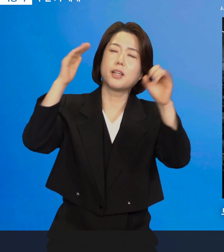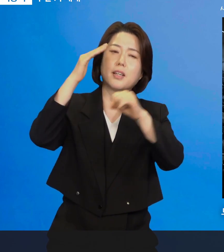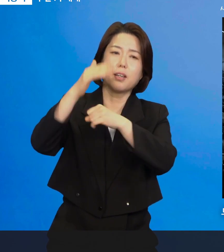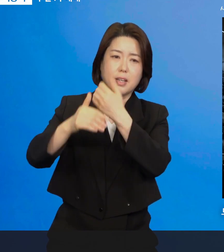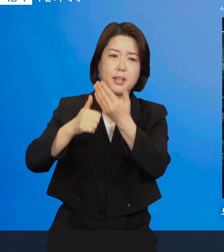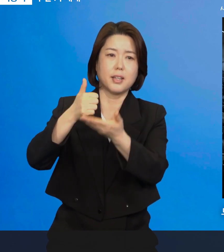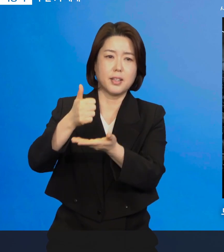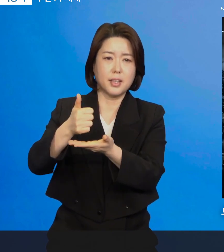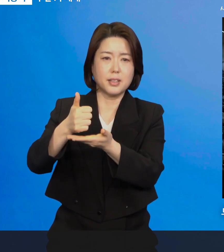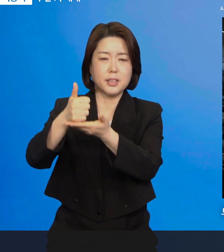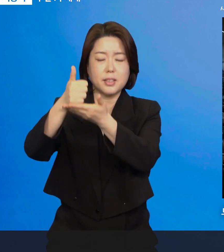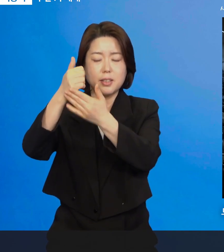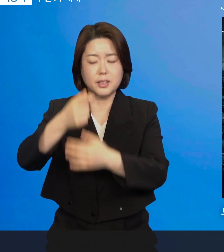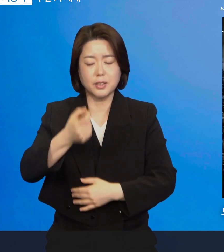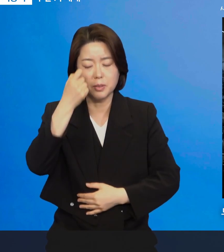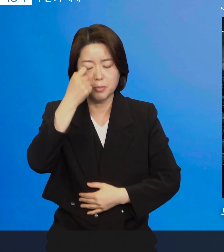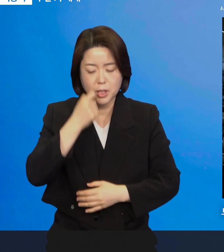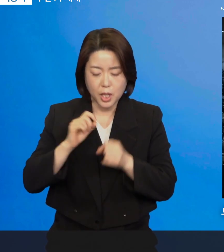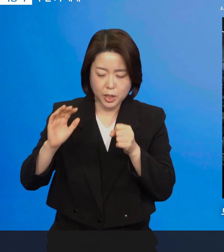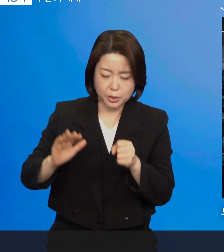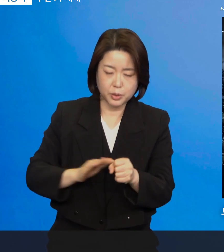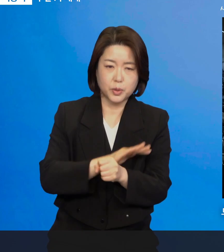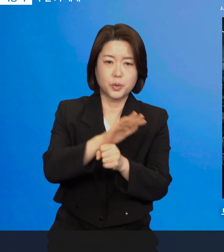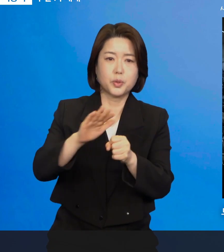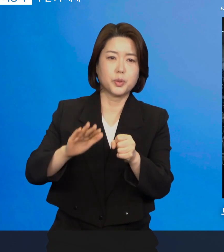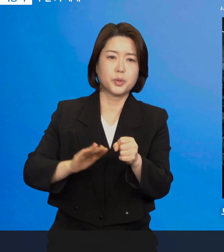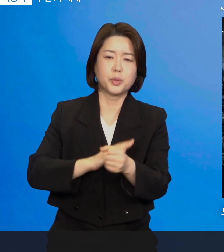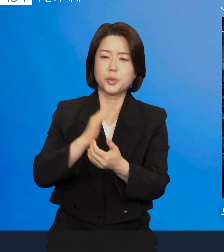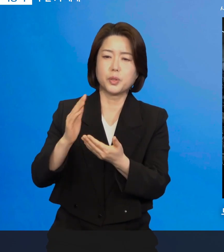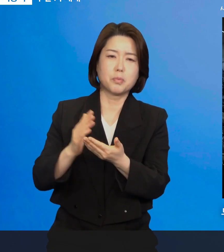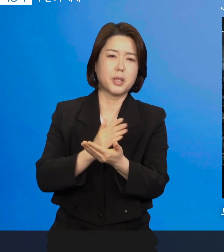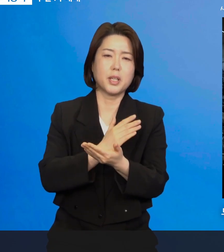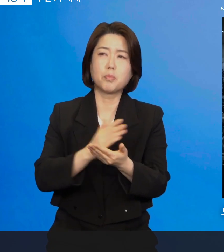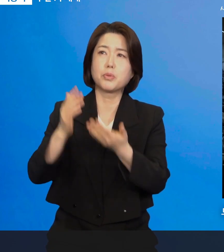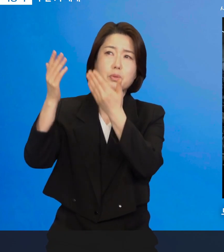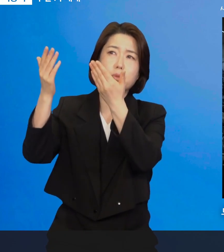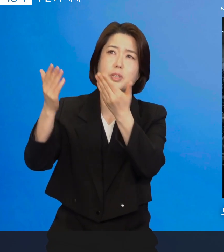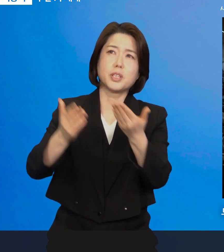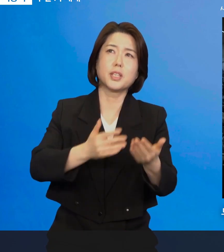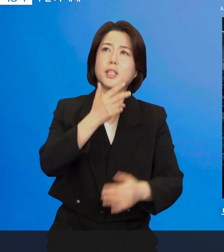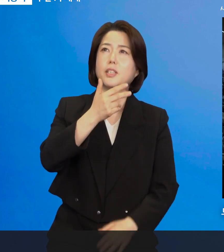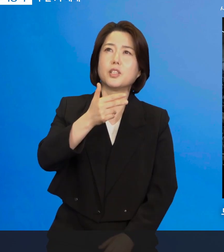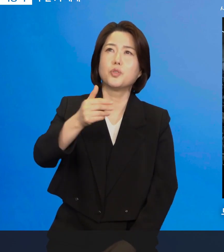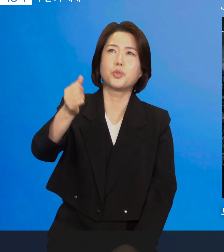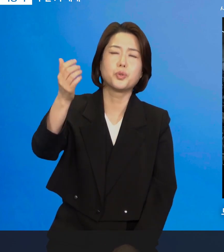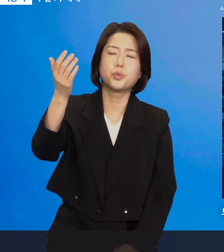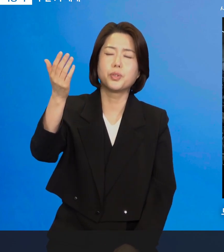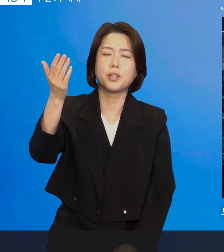하늘의 하나님, 그들을 베푸시